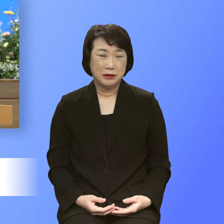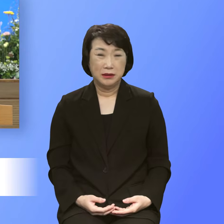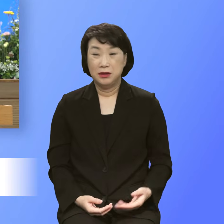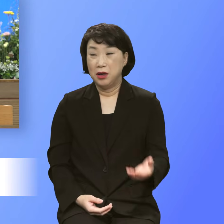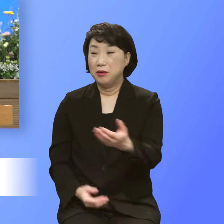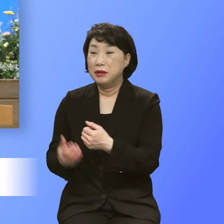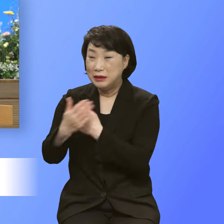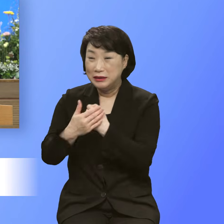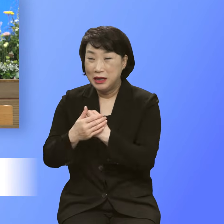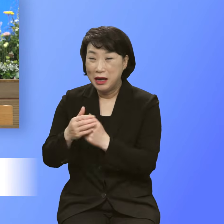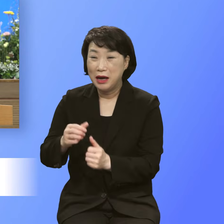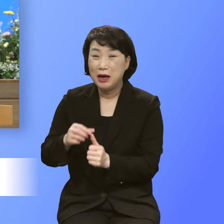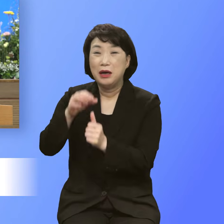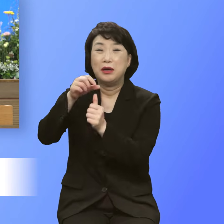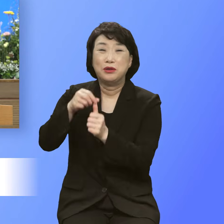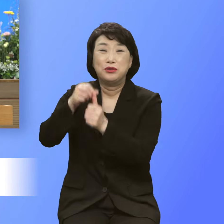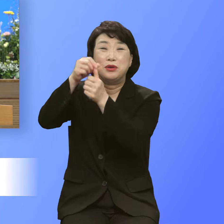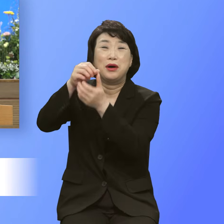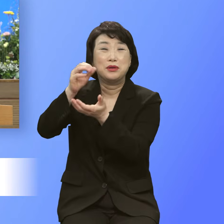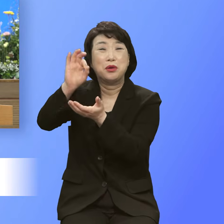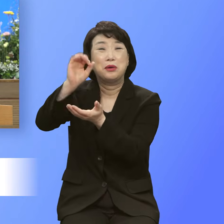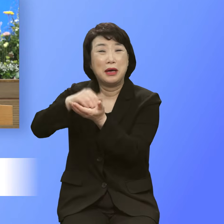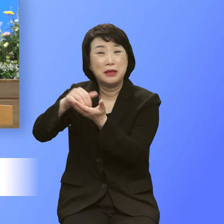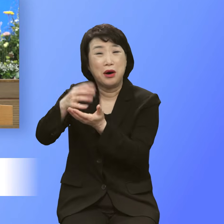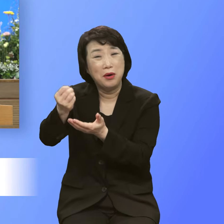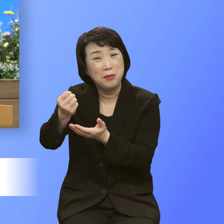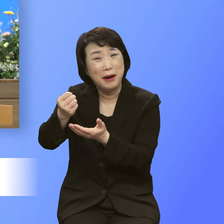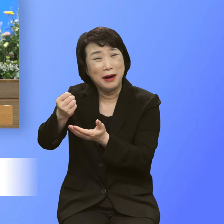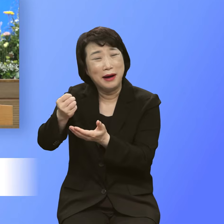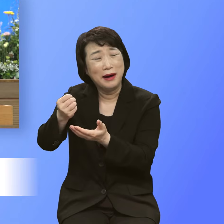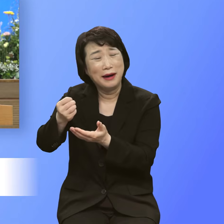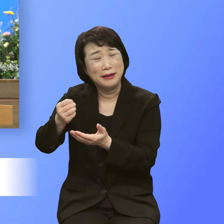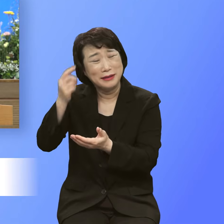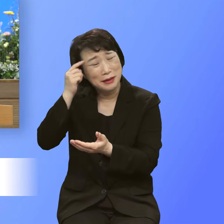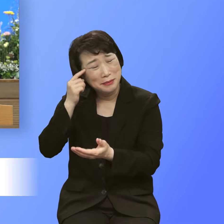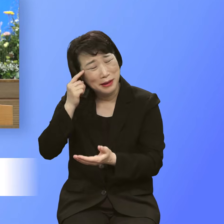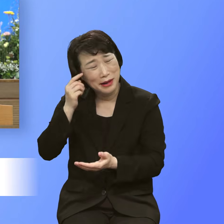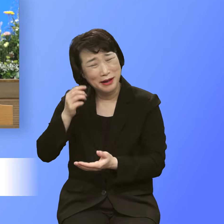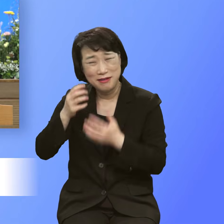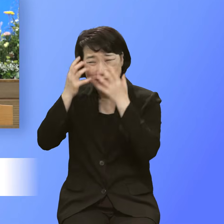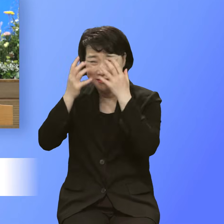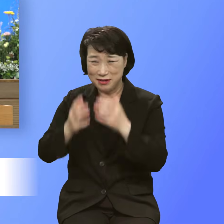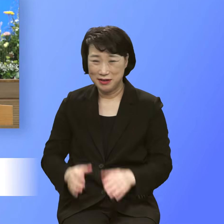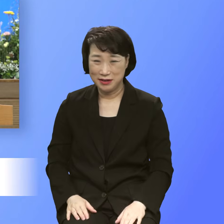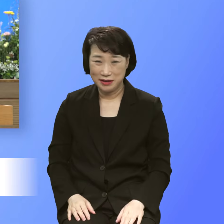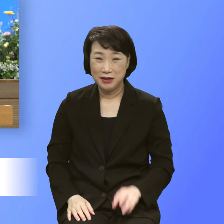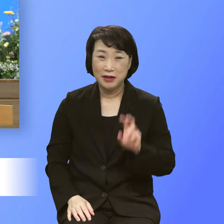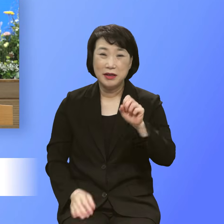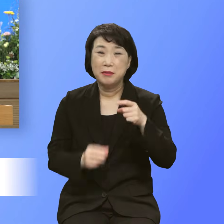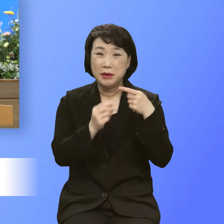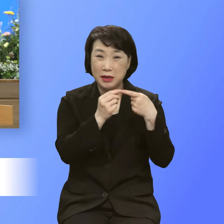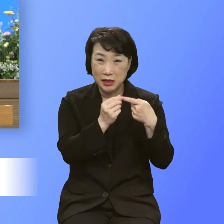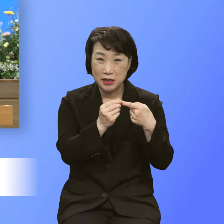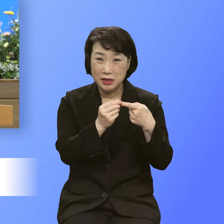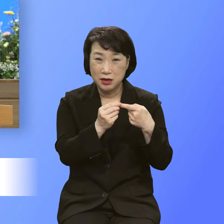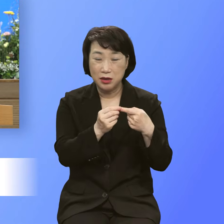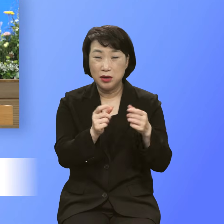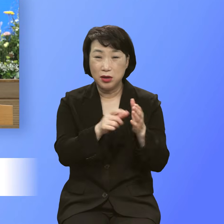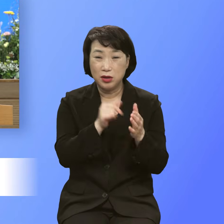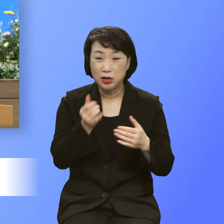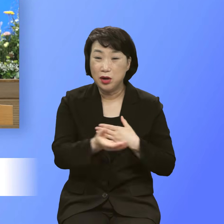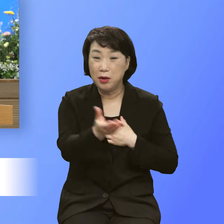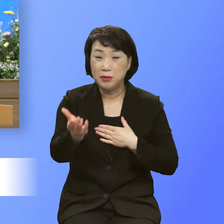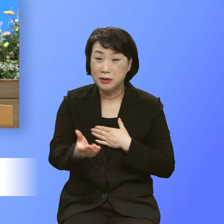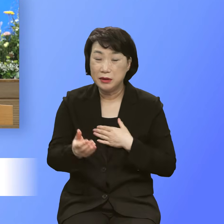얼마짜리 은혜냐 이 말이오. 얼마짜리 은혜? 응? 21절에